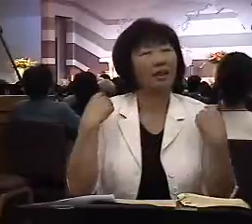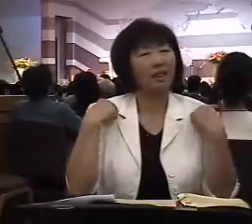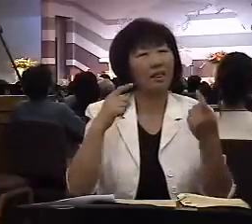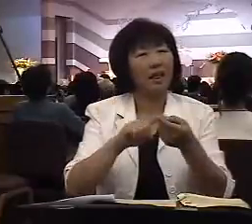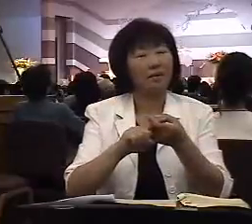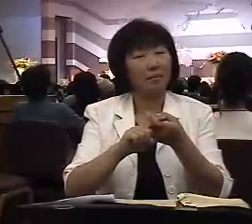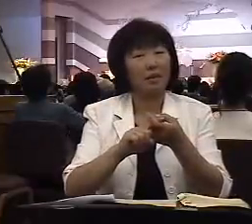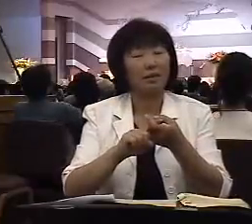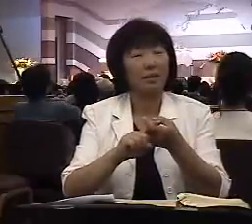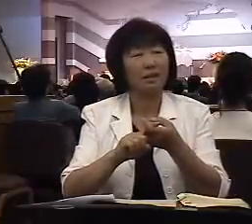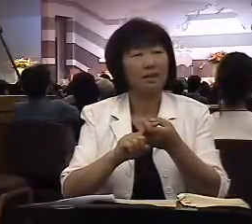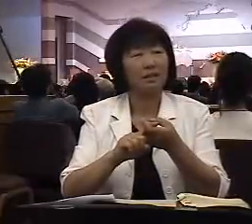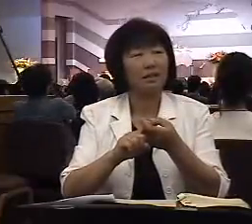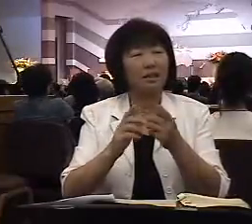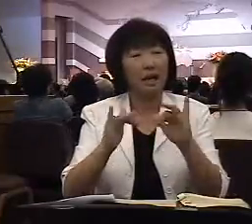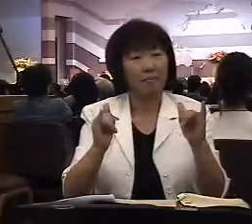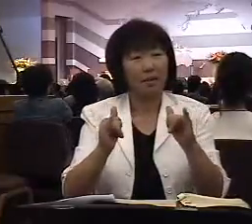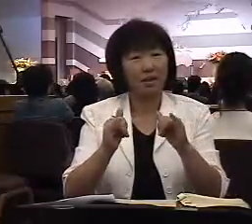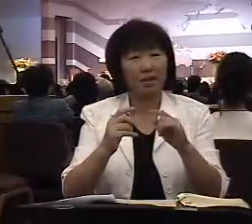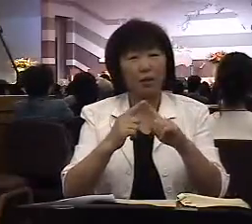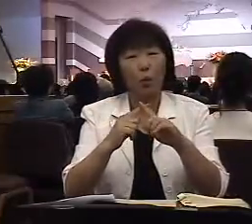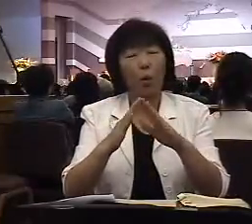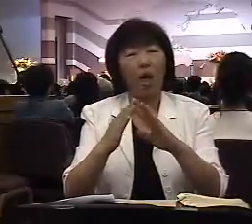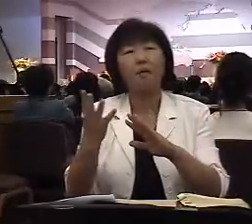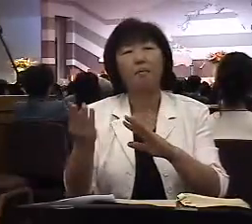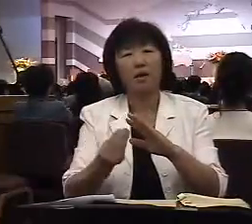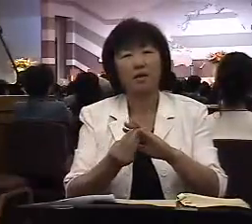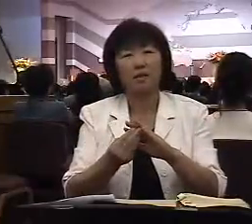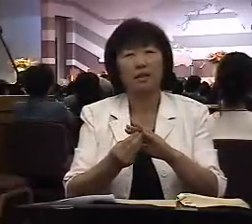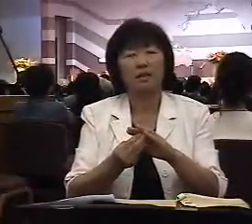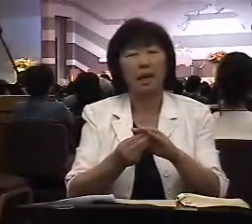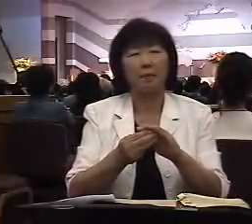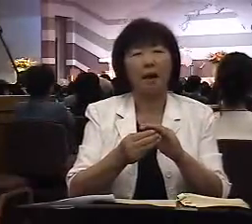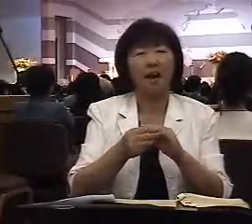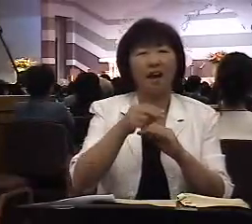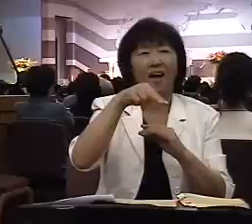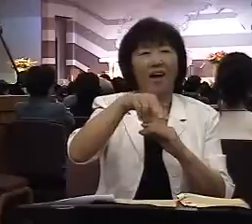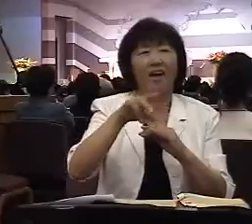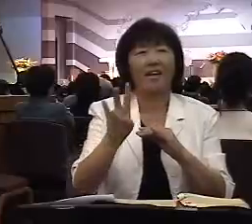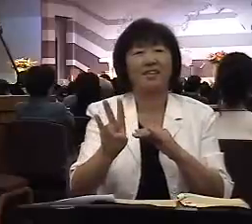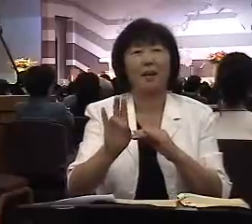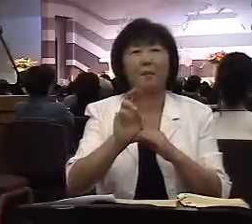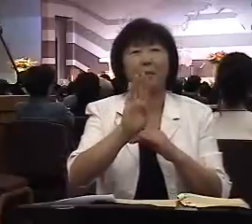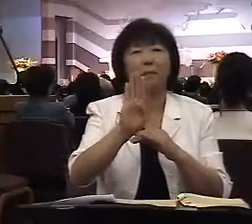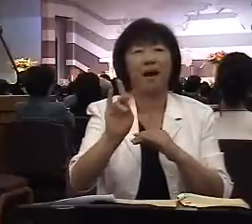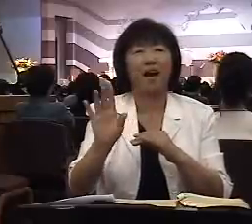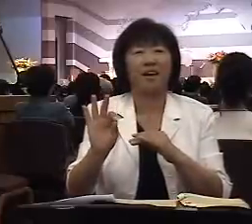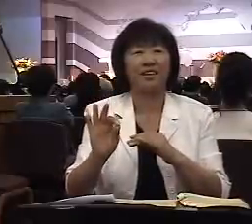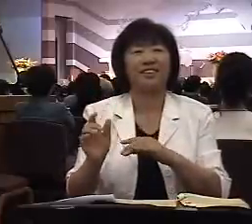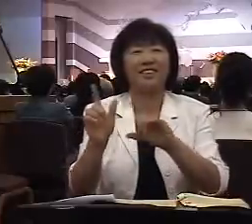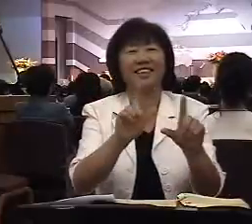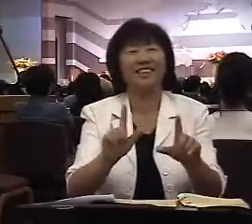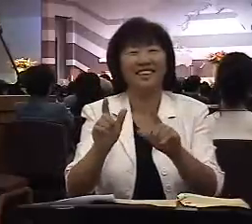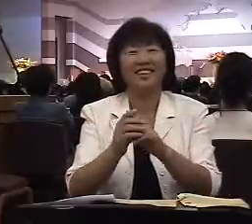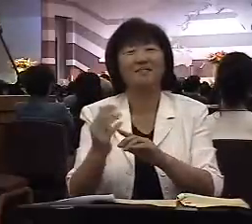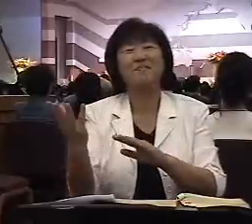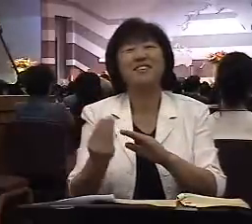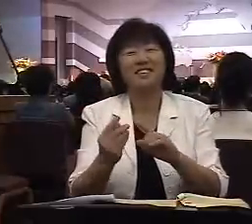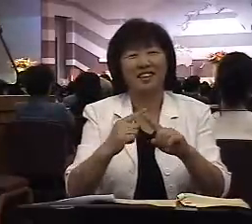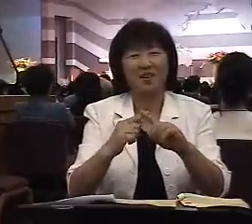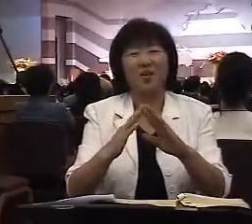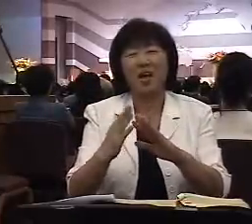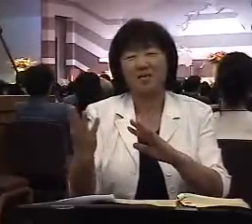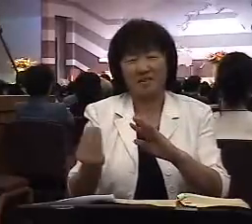새방살이를 하거든요. 그래서 처음부터 이렇게 참 은혜가 많습니다. 여러분들의 기도와 관심에